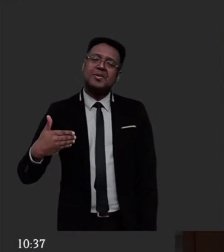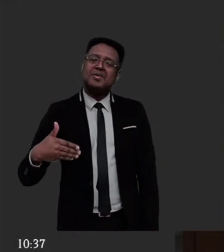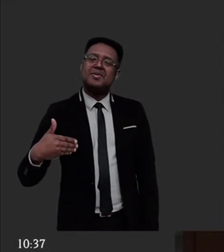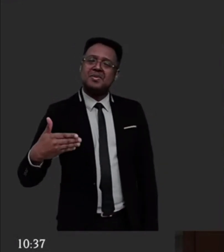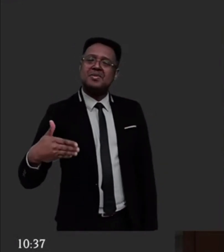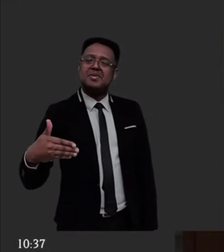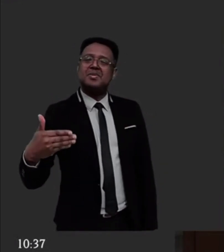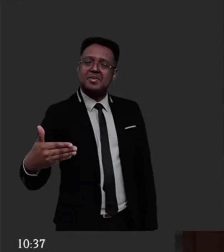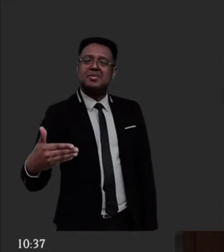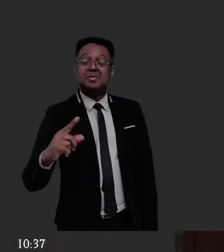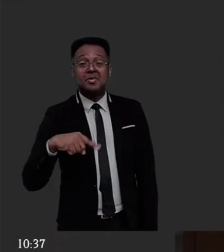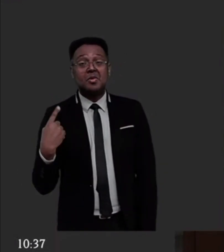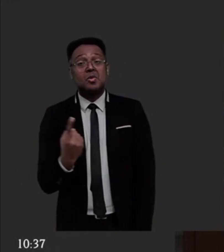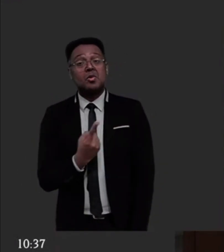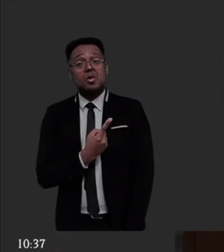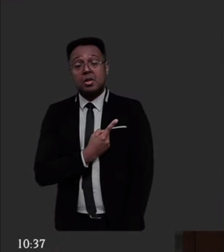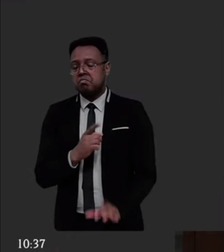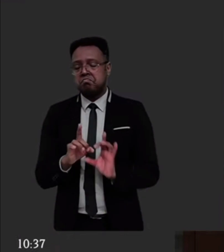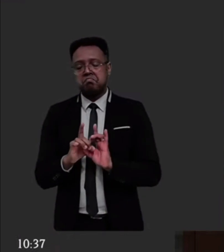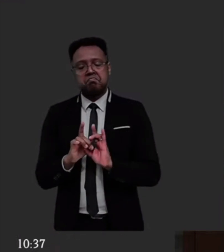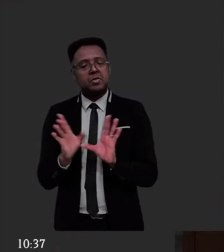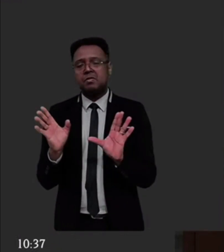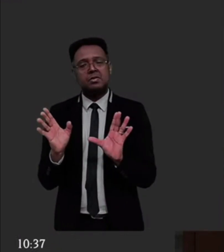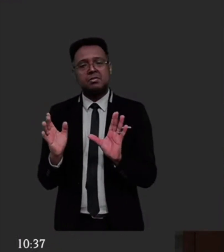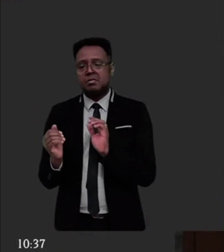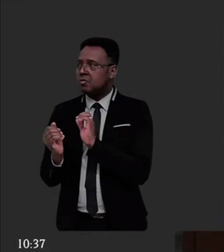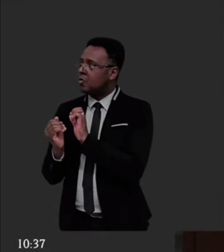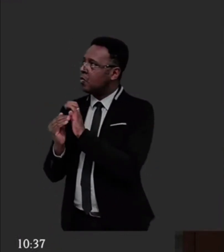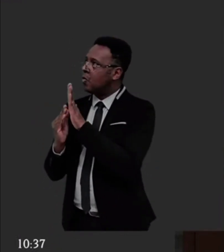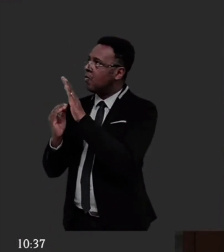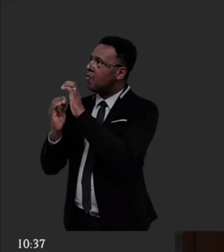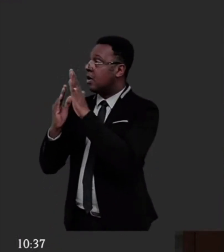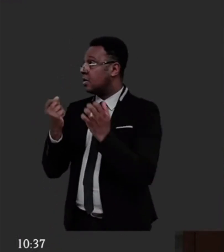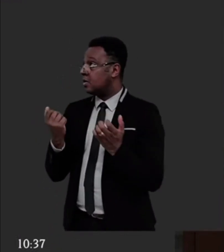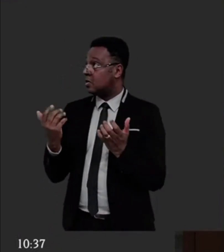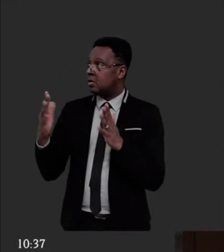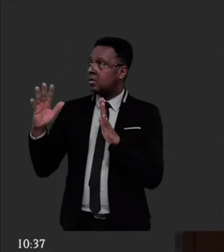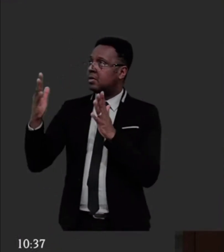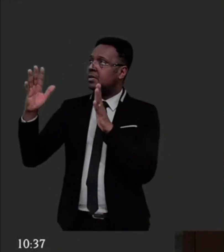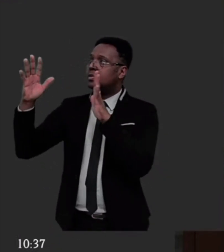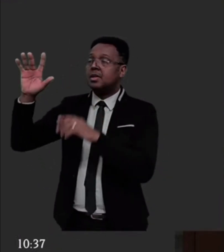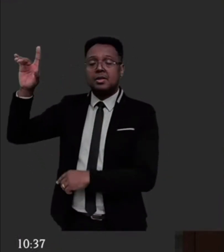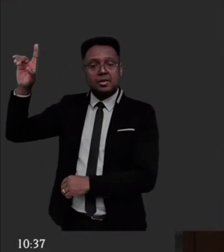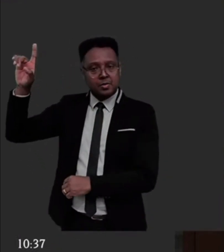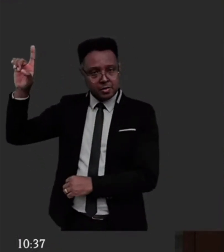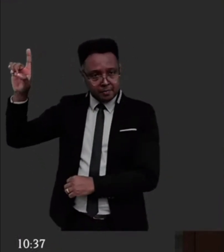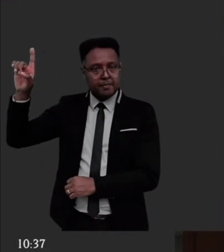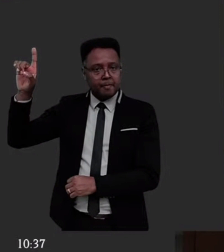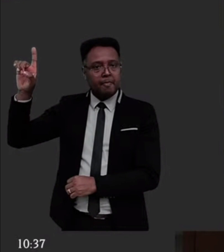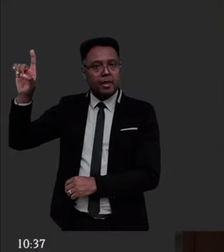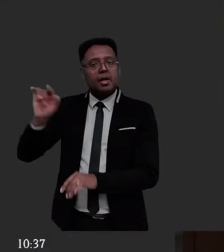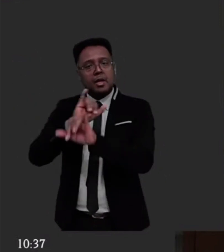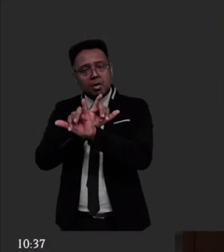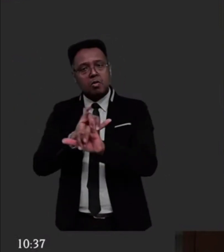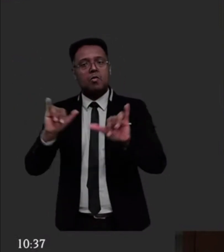a condição de louvar e glorificar o santo nome de Deus. É isto que veio avante de passar a todos.